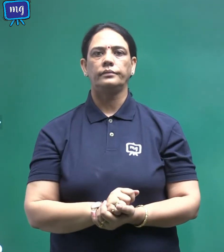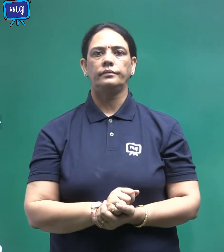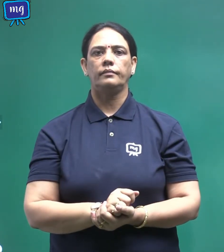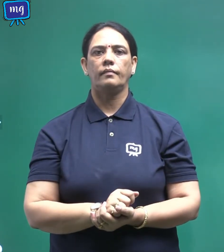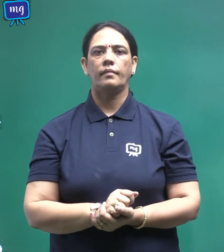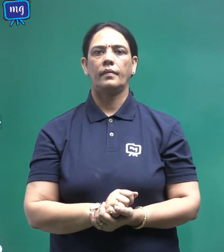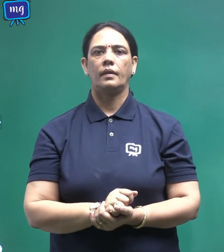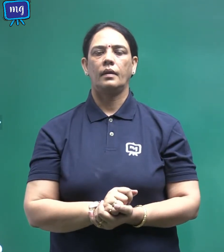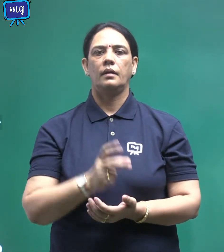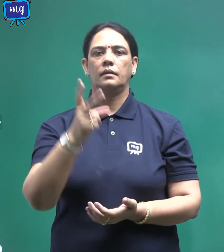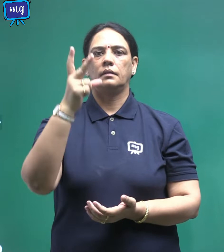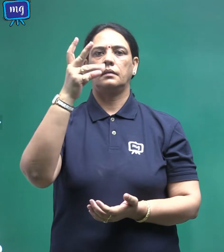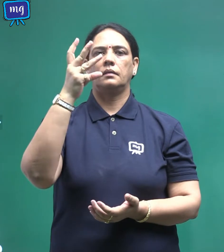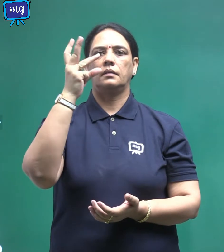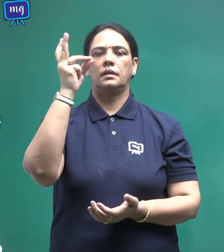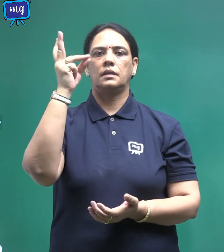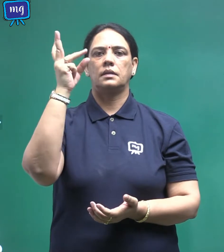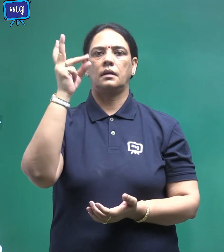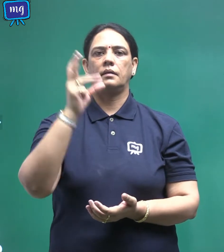तीसरा,